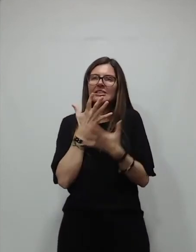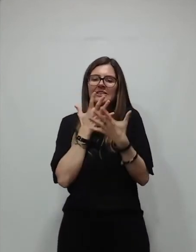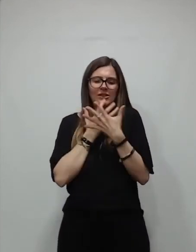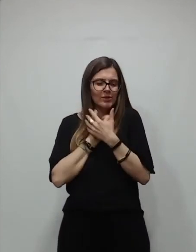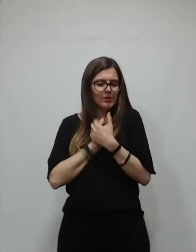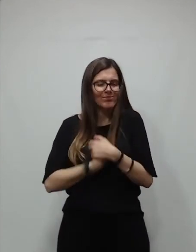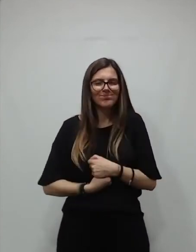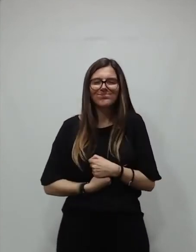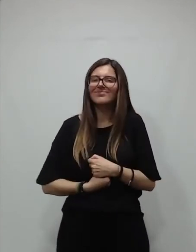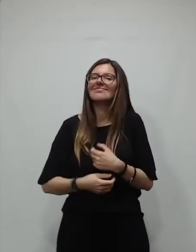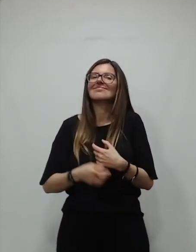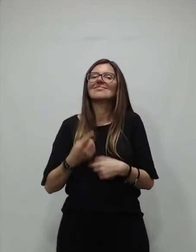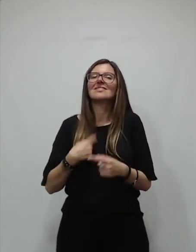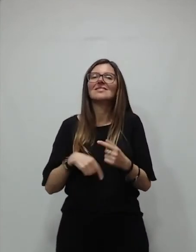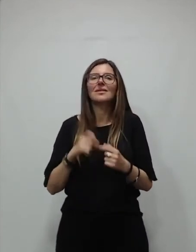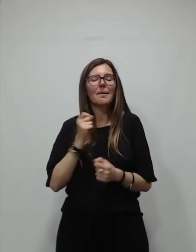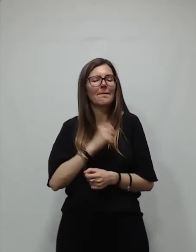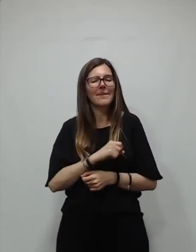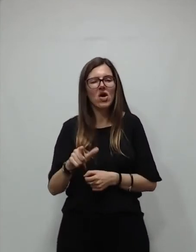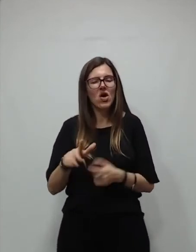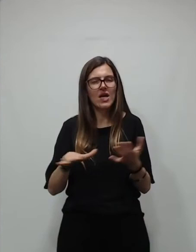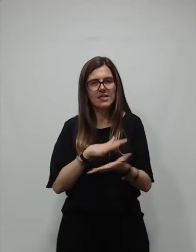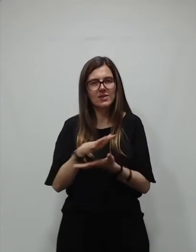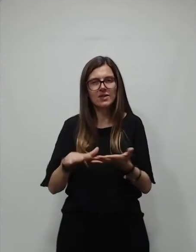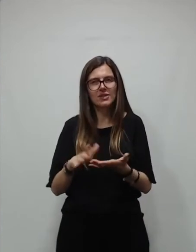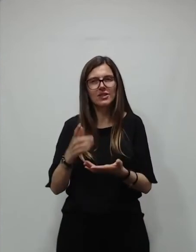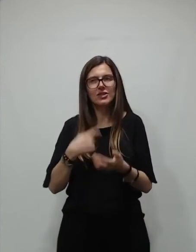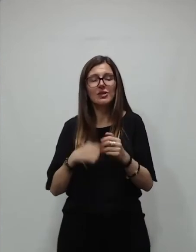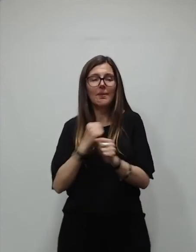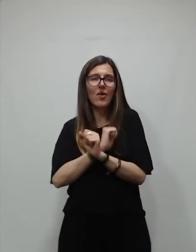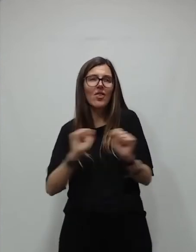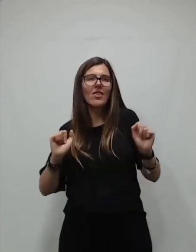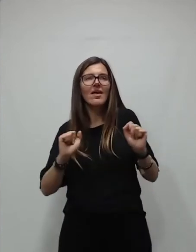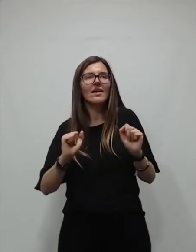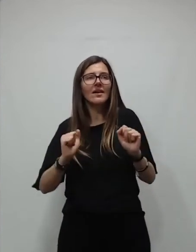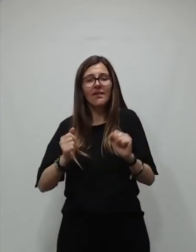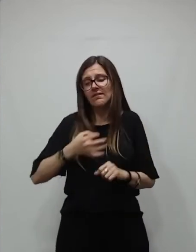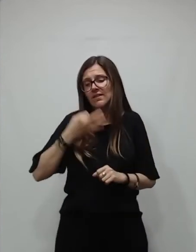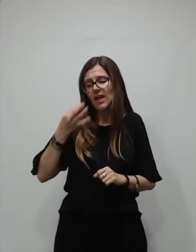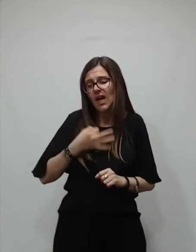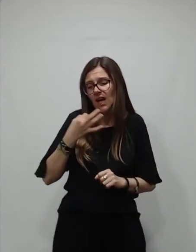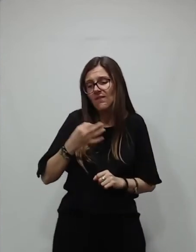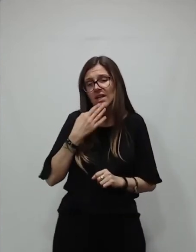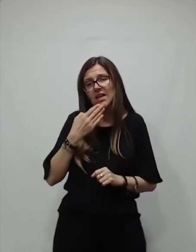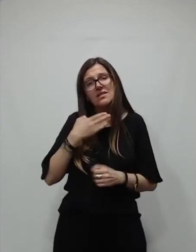Y bueno, todo lo que decimos de poder vivir. Porque para entrar acá me desconecté